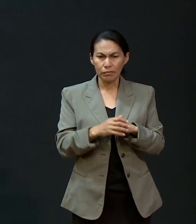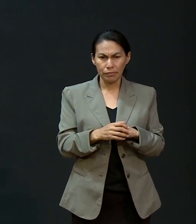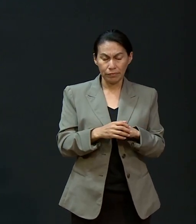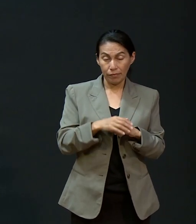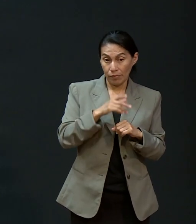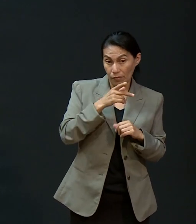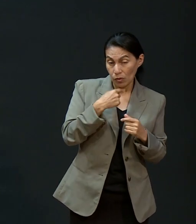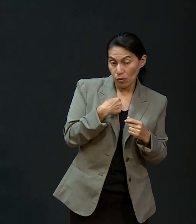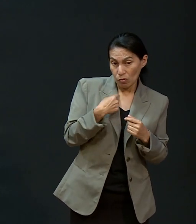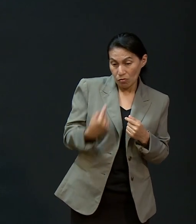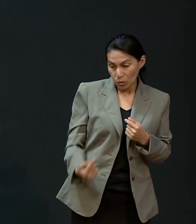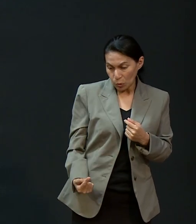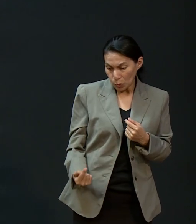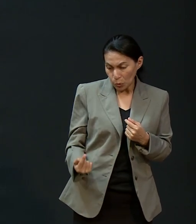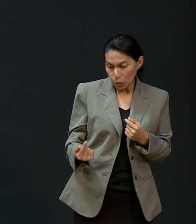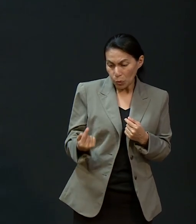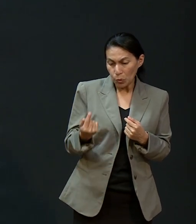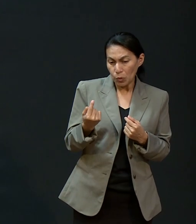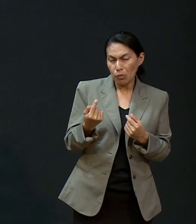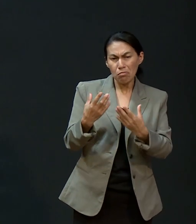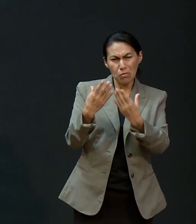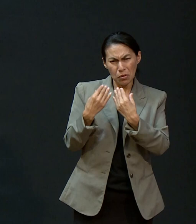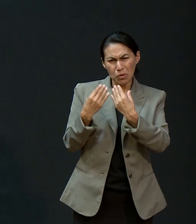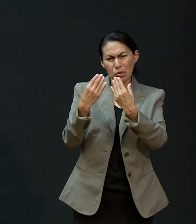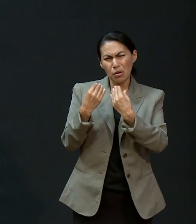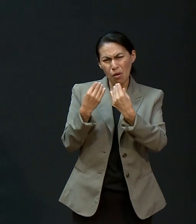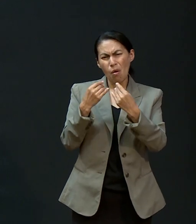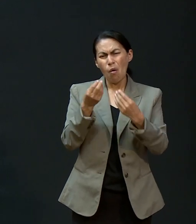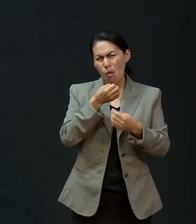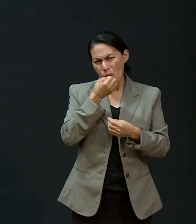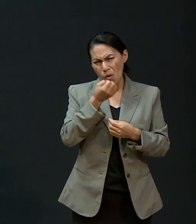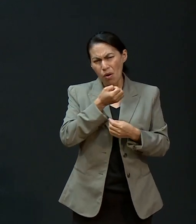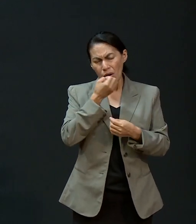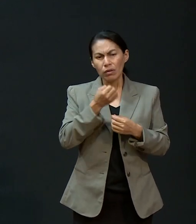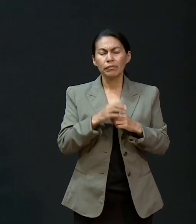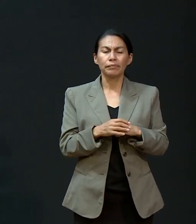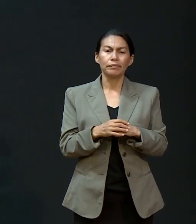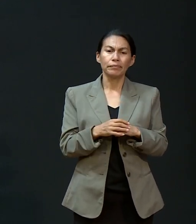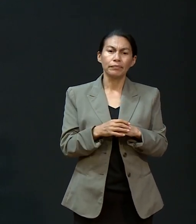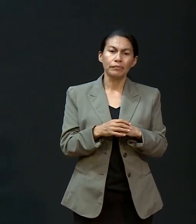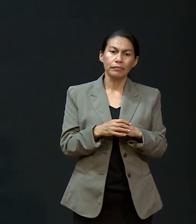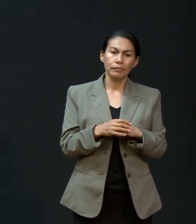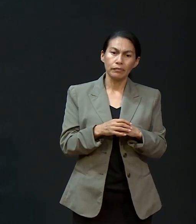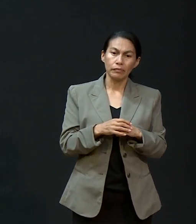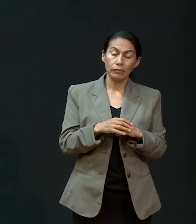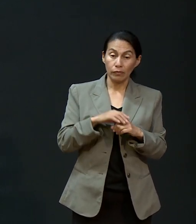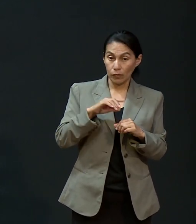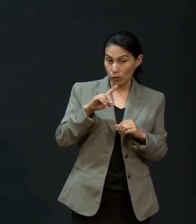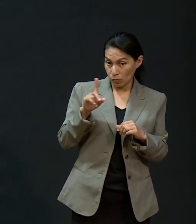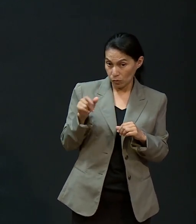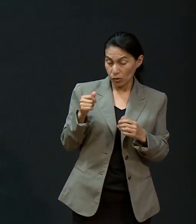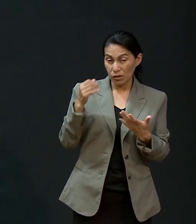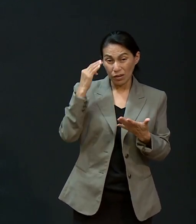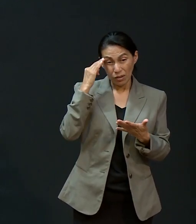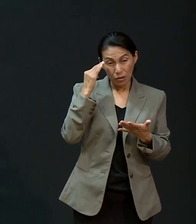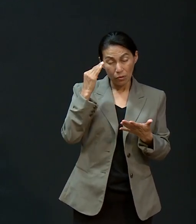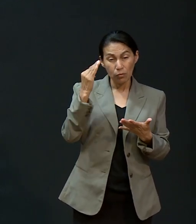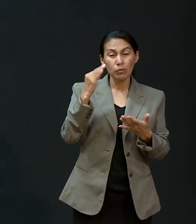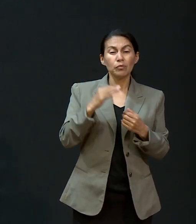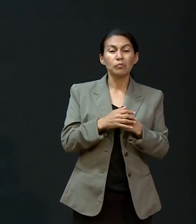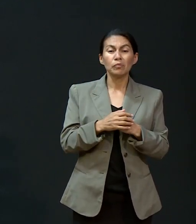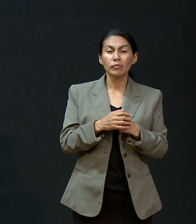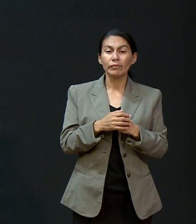tener al orar? Entonces, desde pequeña, pues, se me enseñó la manera de orar, ¿no? Pero con el tiempo,